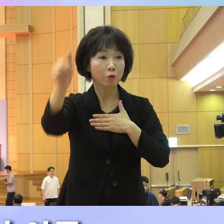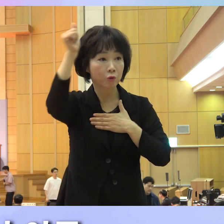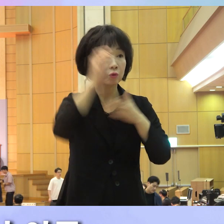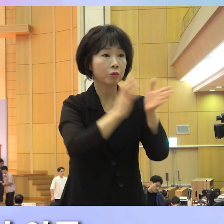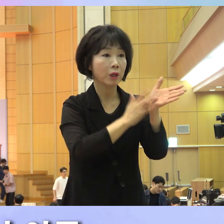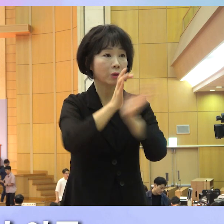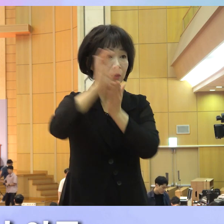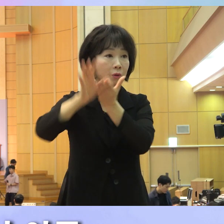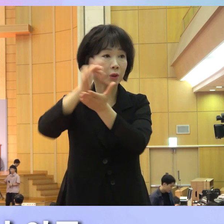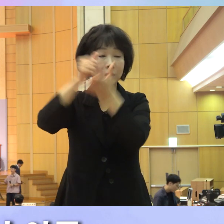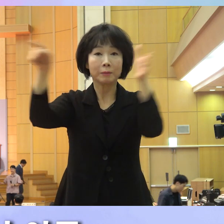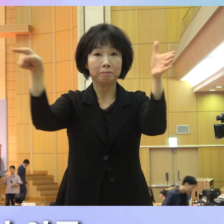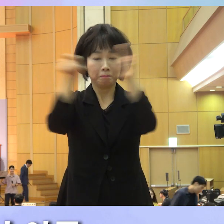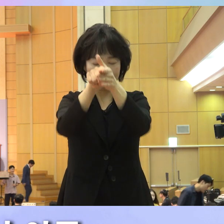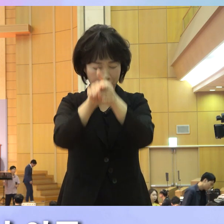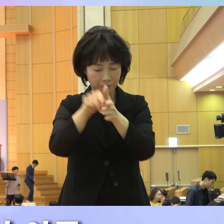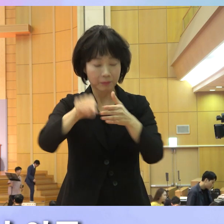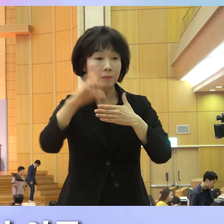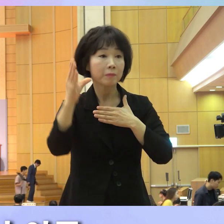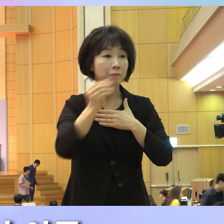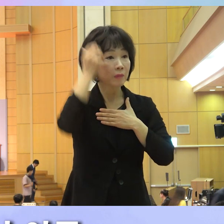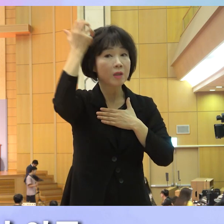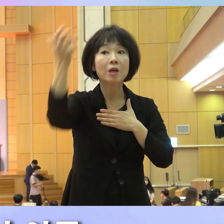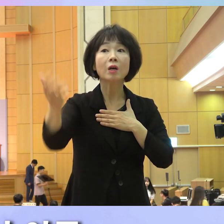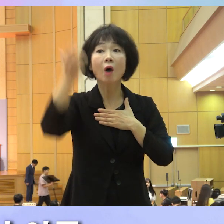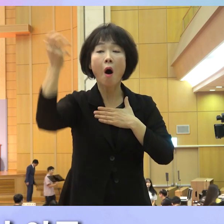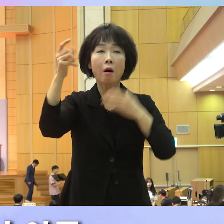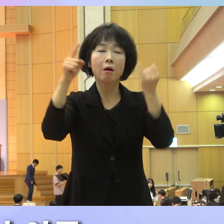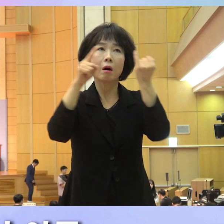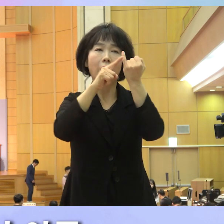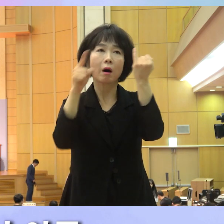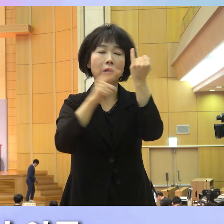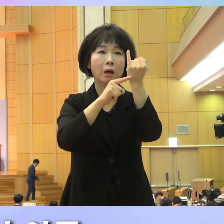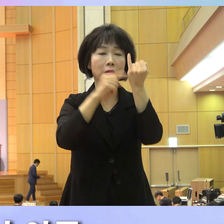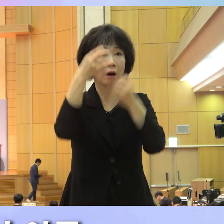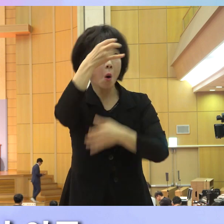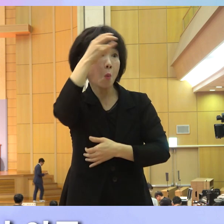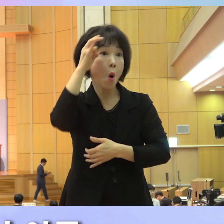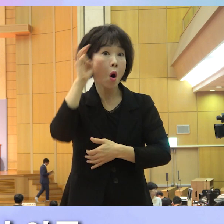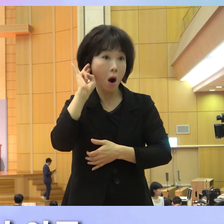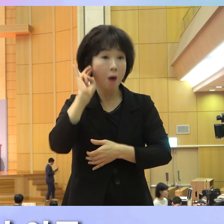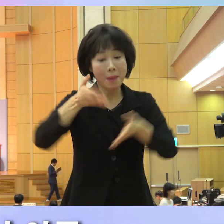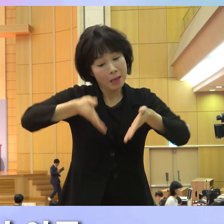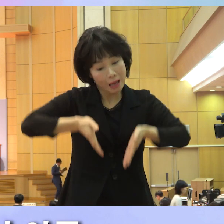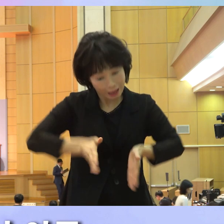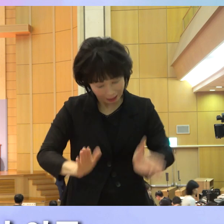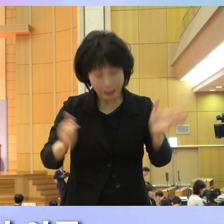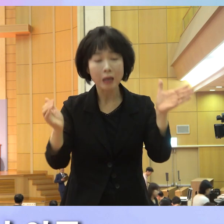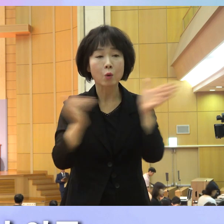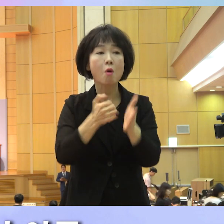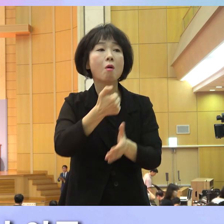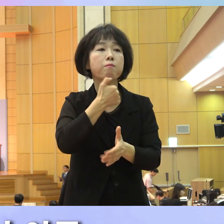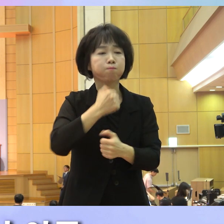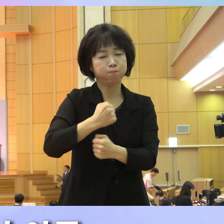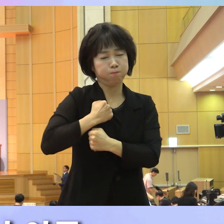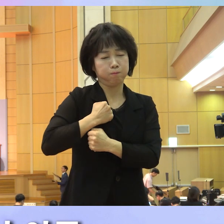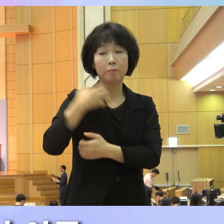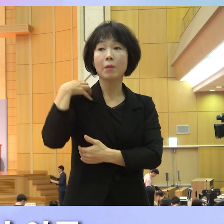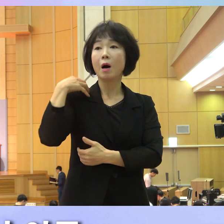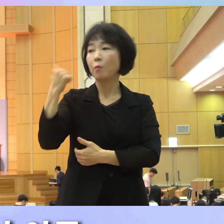주 예수 그리스도를 믿사오니 이는 성령으로 잉태하사 동정녀 마리아에게